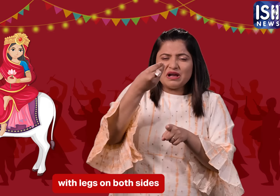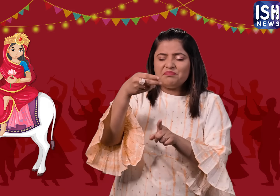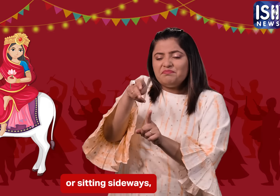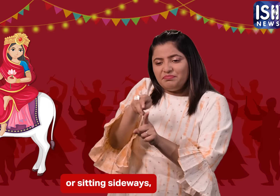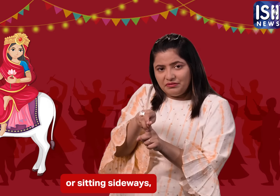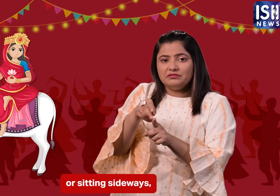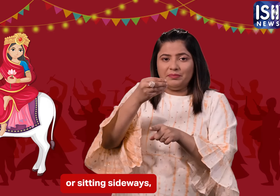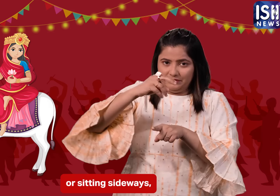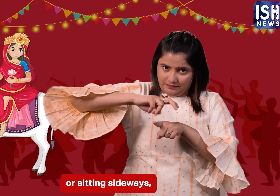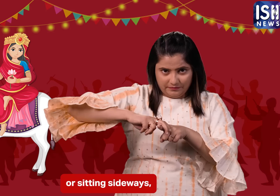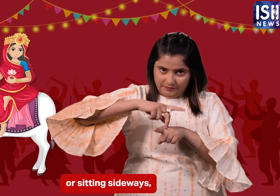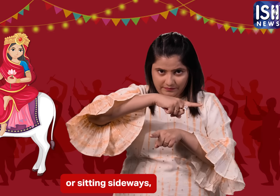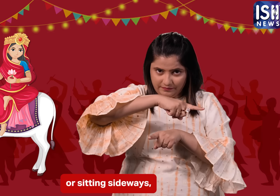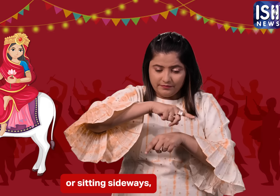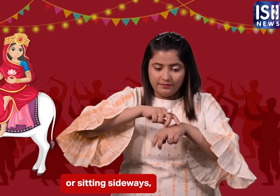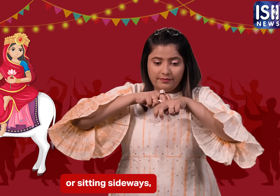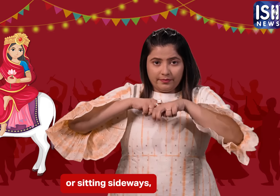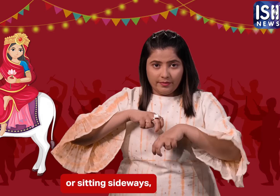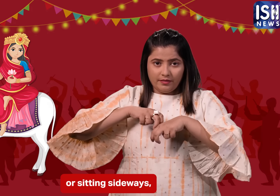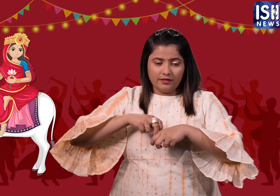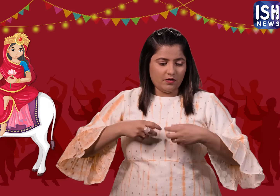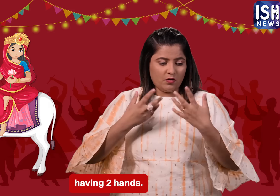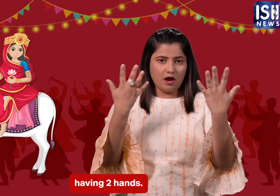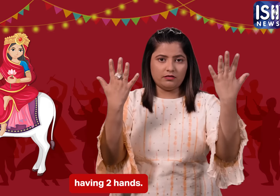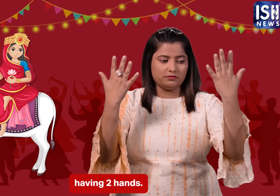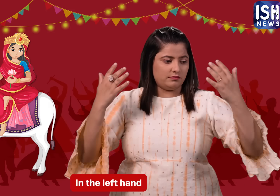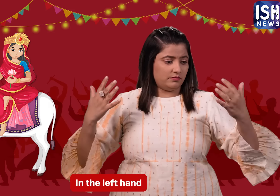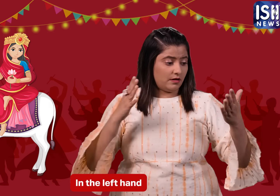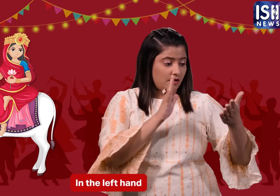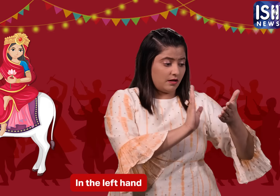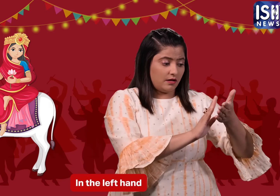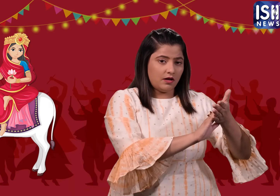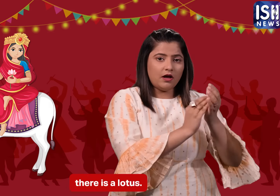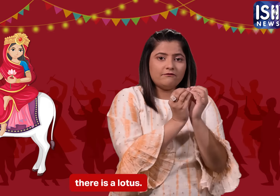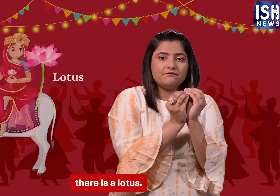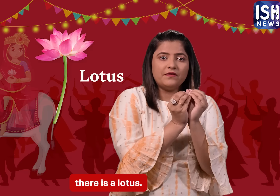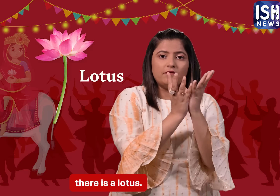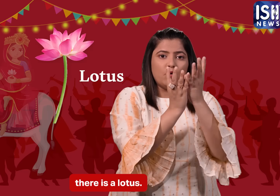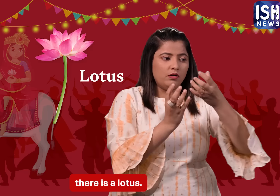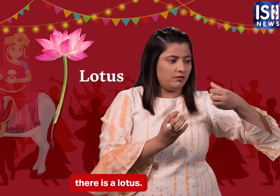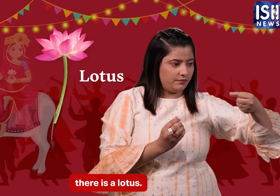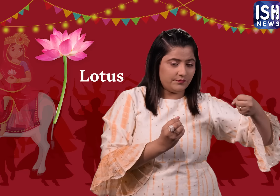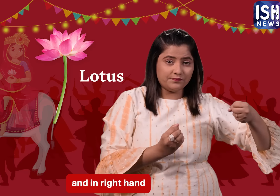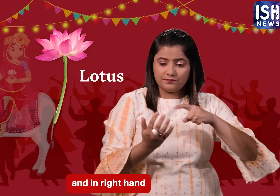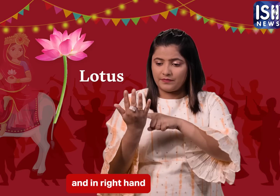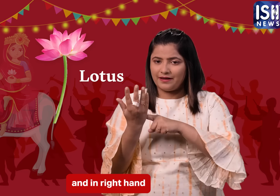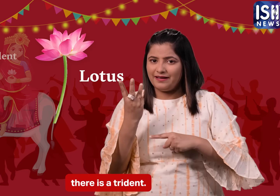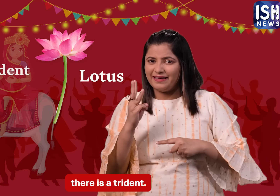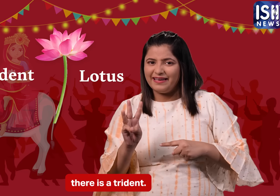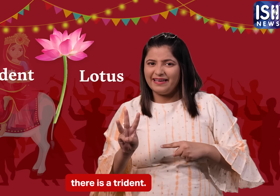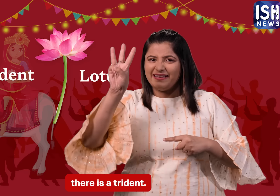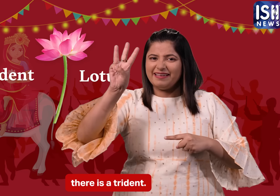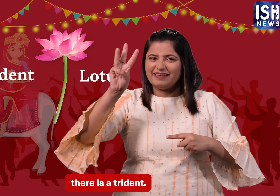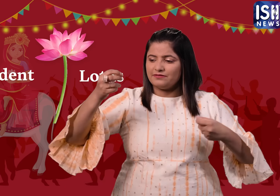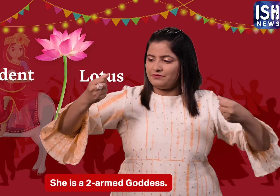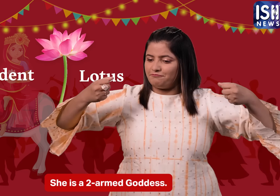पैर रखकर या एक तरफ बैठकर सवार है और जिनके 2 हाथ है। बाएं हाथ में कमल है और दाहिने हाथ में त्रिशूल है। वह